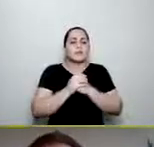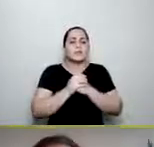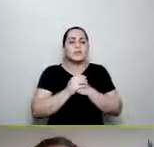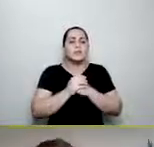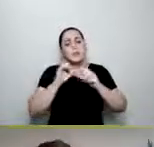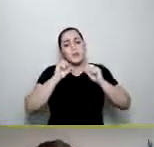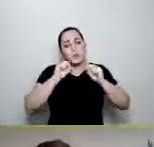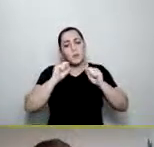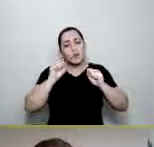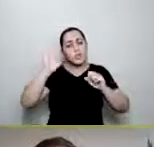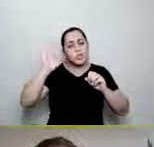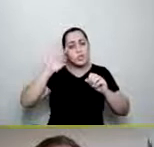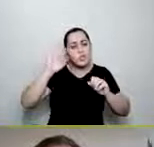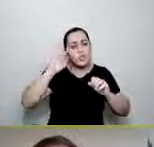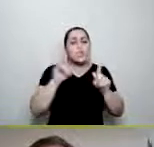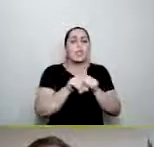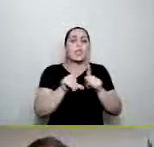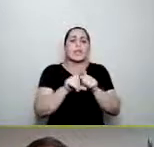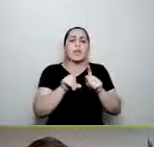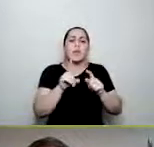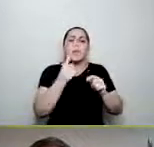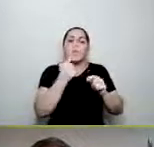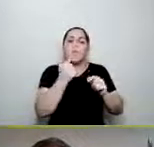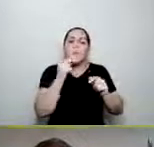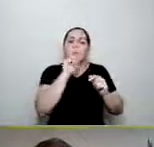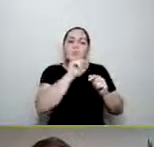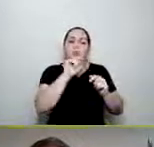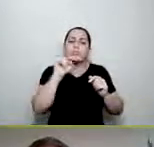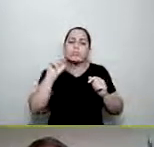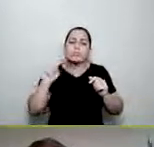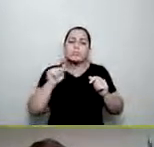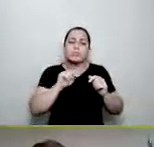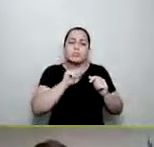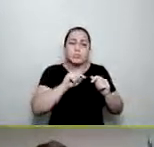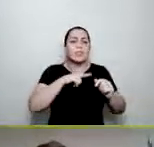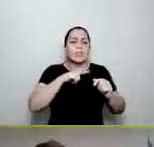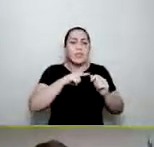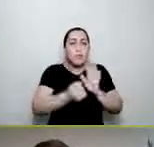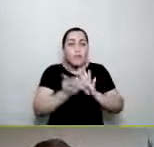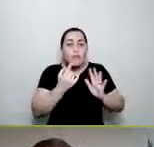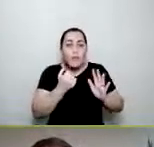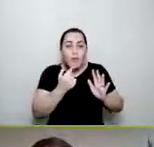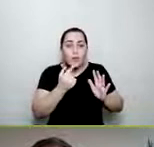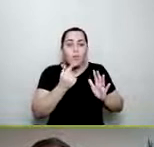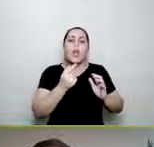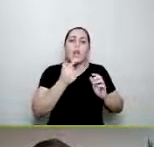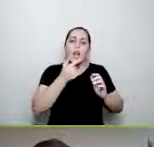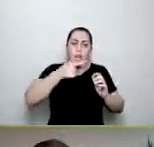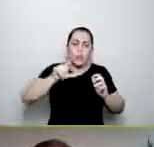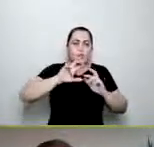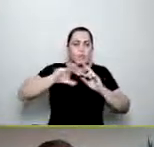dá para imaginar, né? Cada ponto vermelho deste mapa é uma língua diferente. Tem algumas áreas onde tem muitas